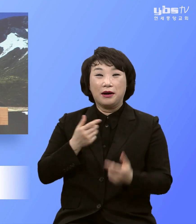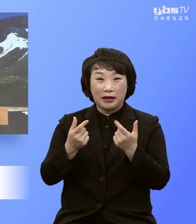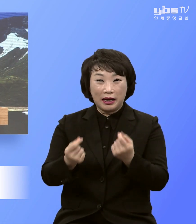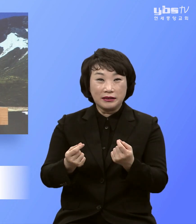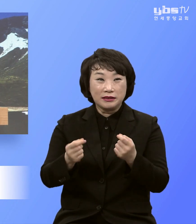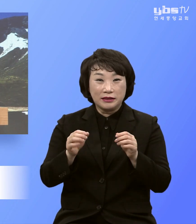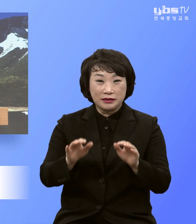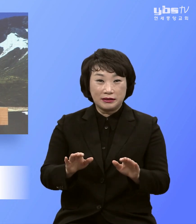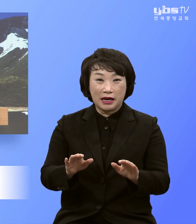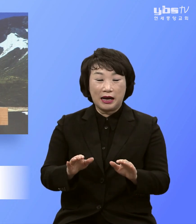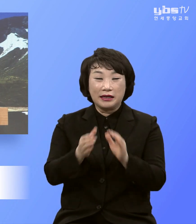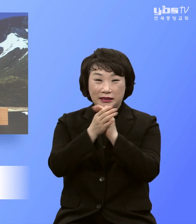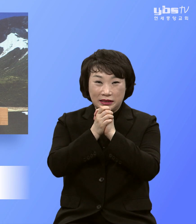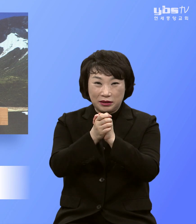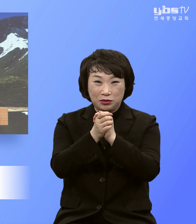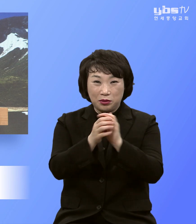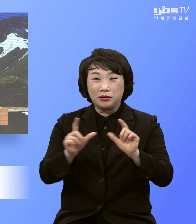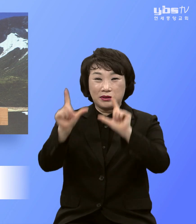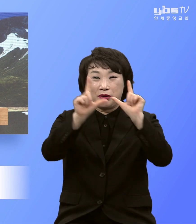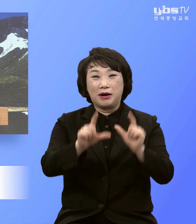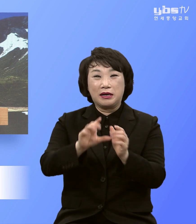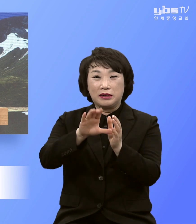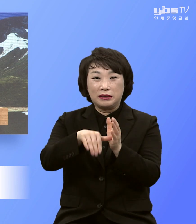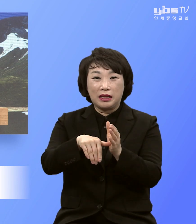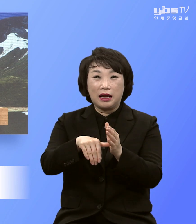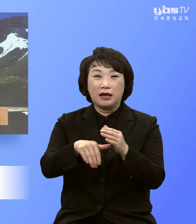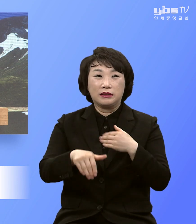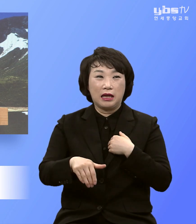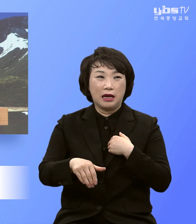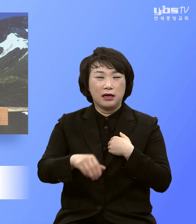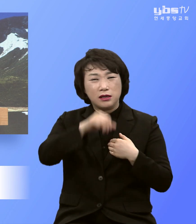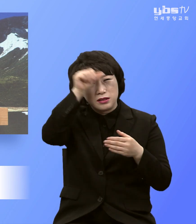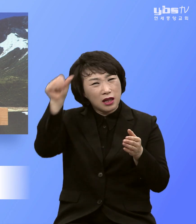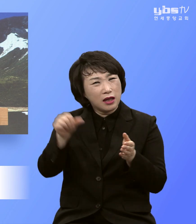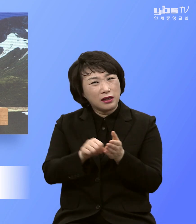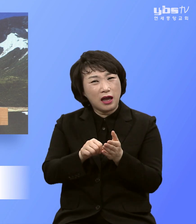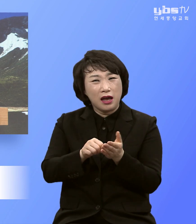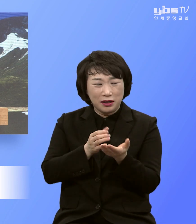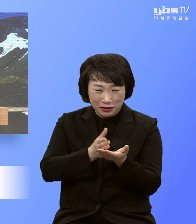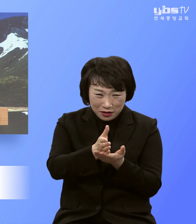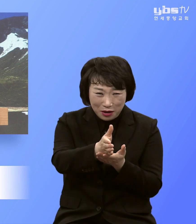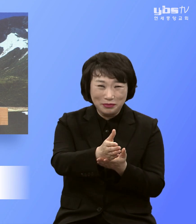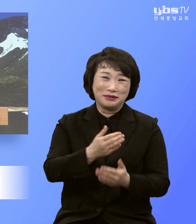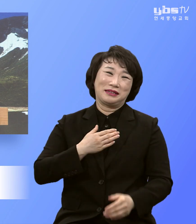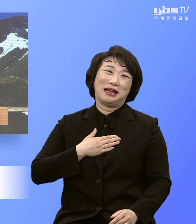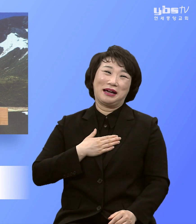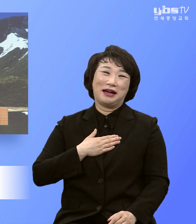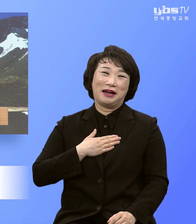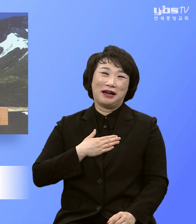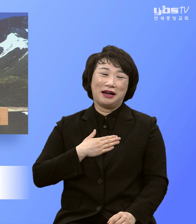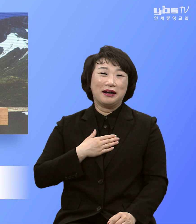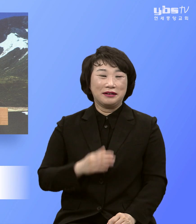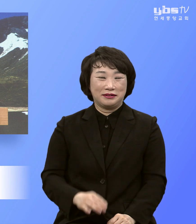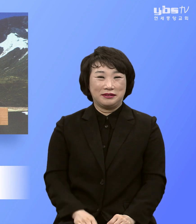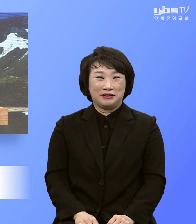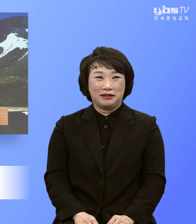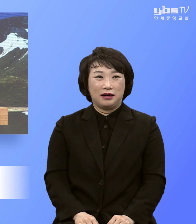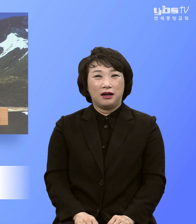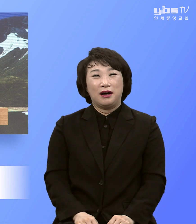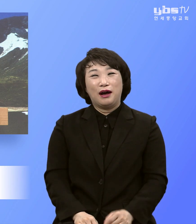이렇게 기도 생활했을 때가 내 생애의 전부가 그렇게 살아가고 있는데